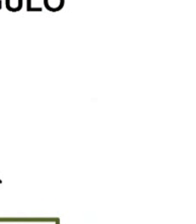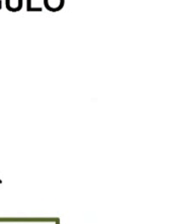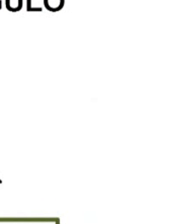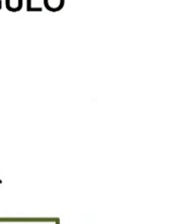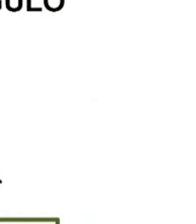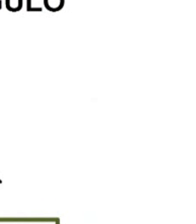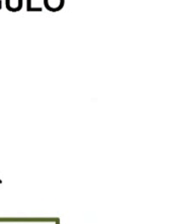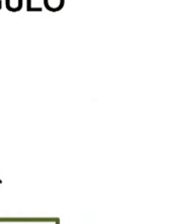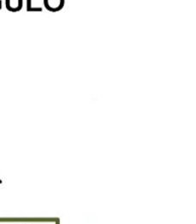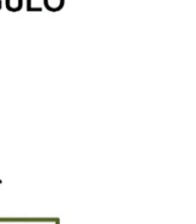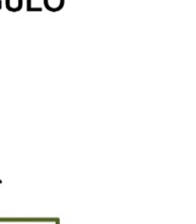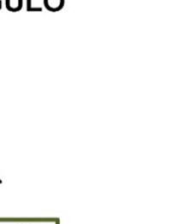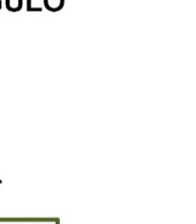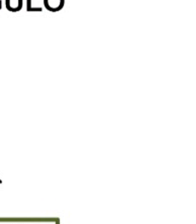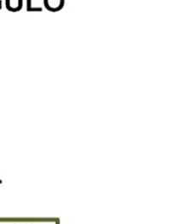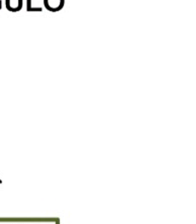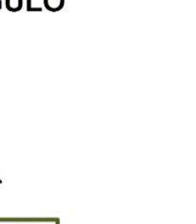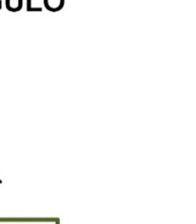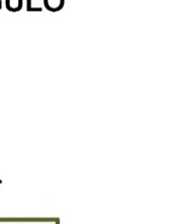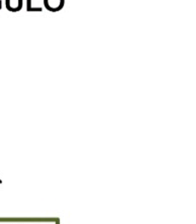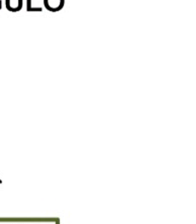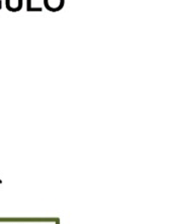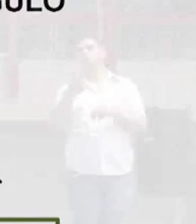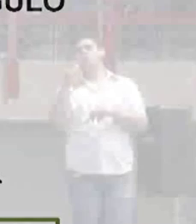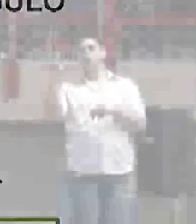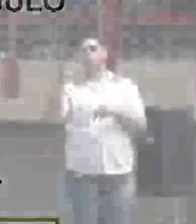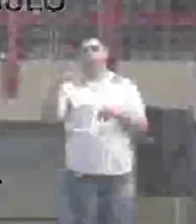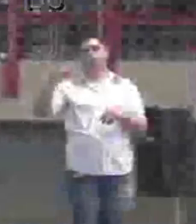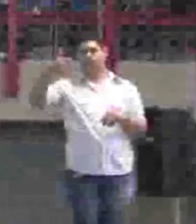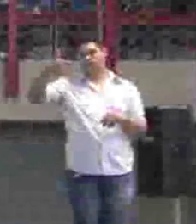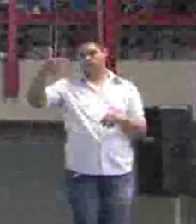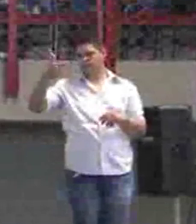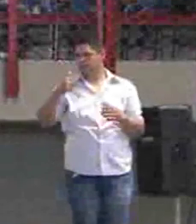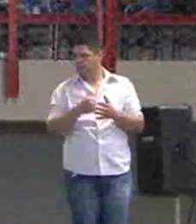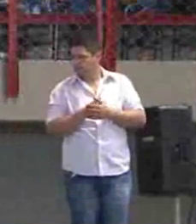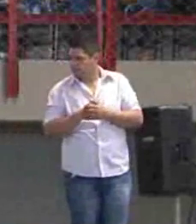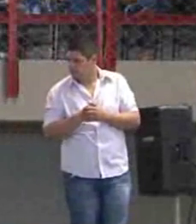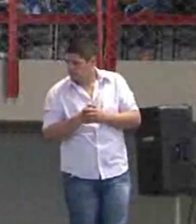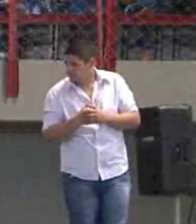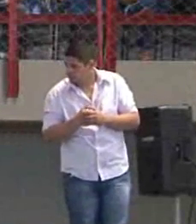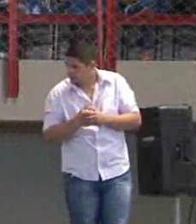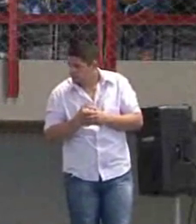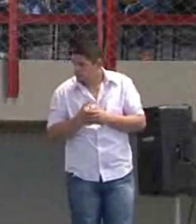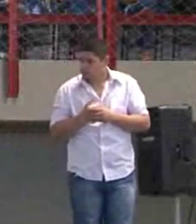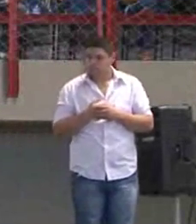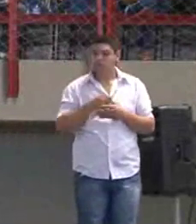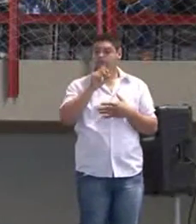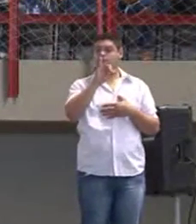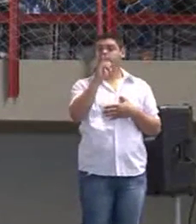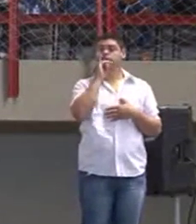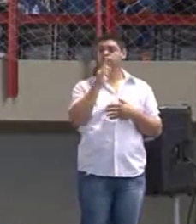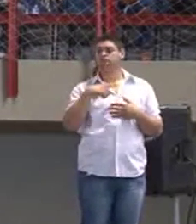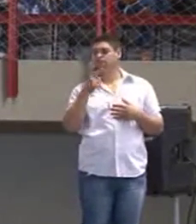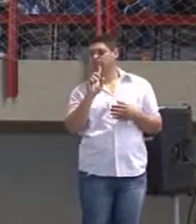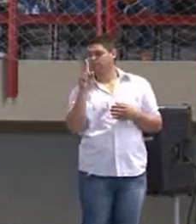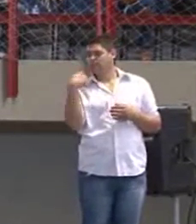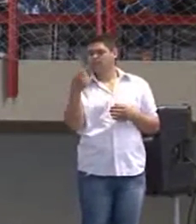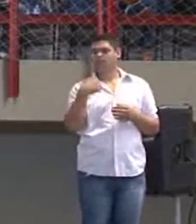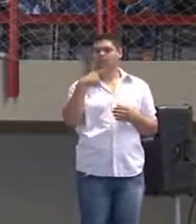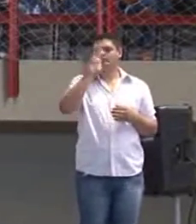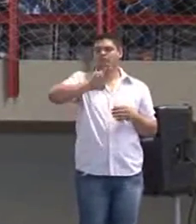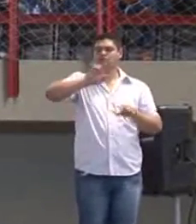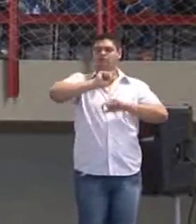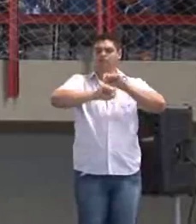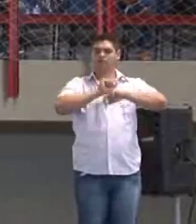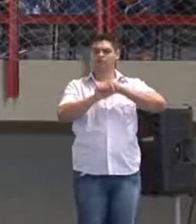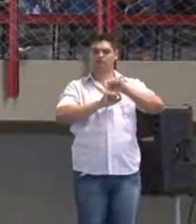a um cateto ao quadrado mais o outro cateto ao quadrado. Isso aqui é o Teorema de Pitágoras. Se a gente utilizar as